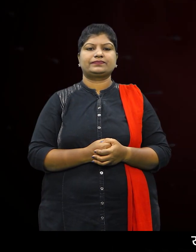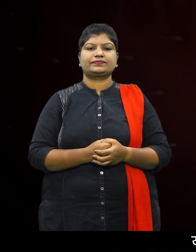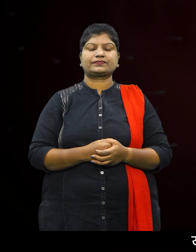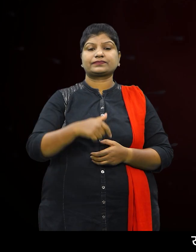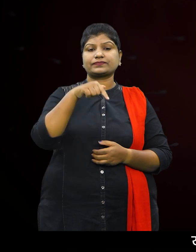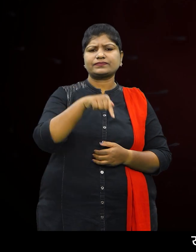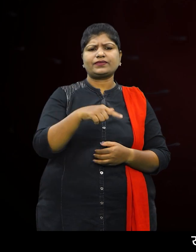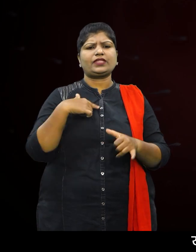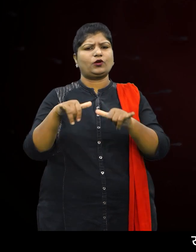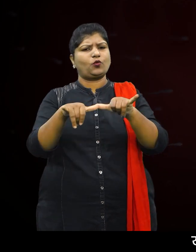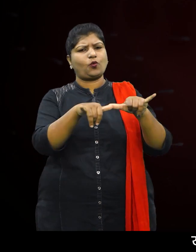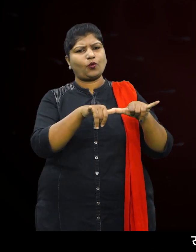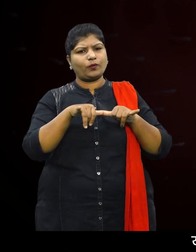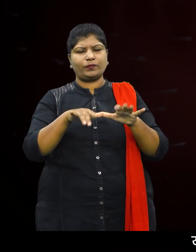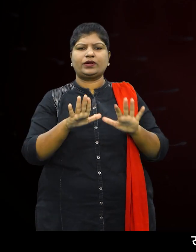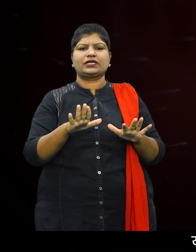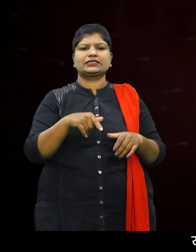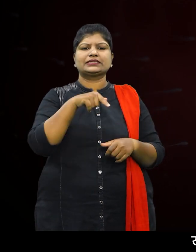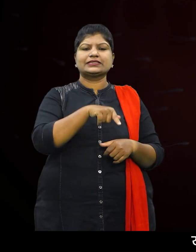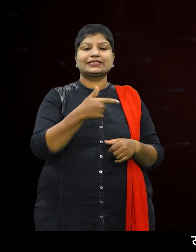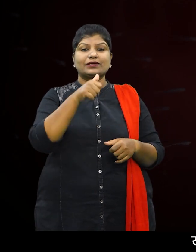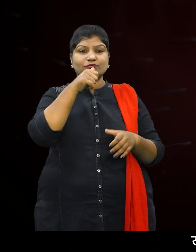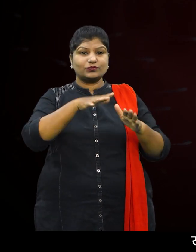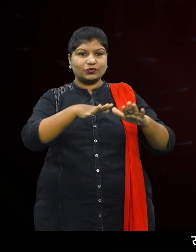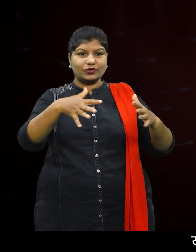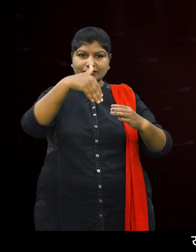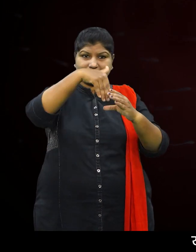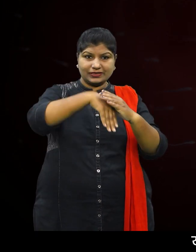यह जलीय जानवरों जैसे